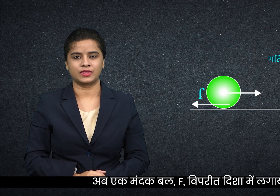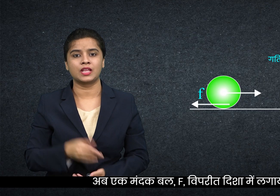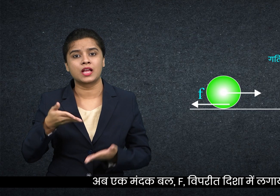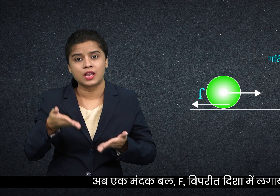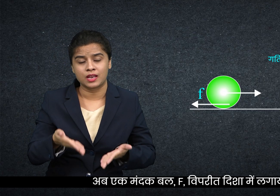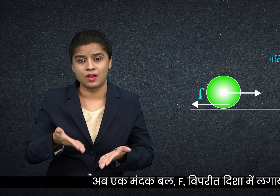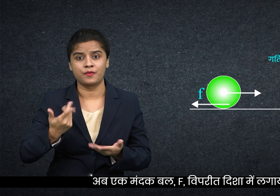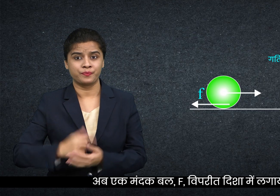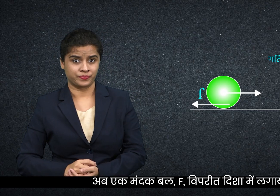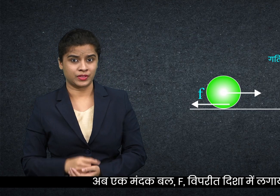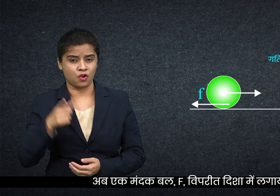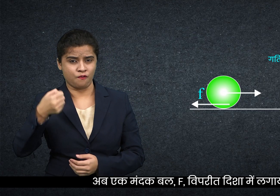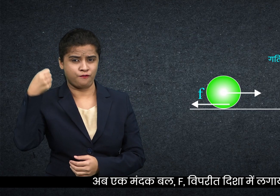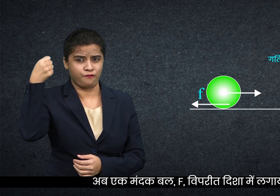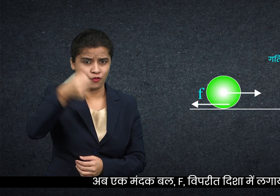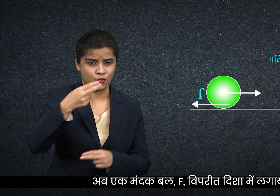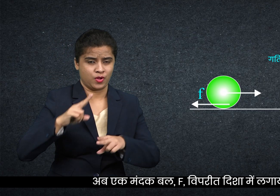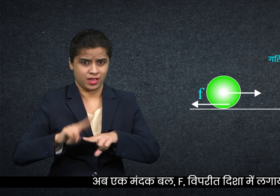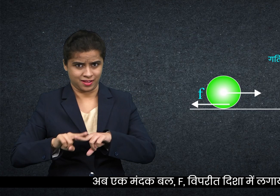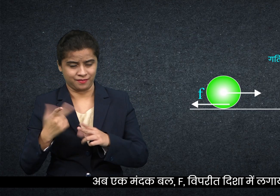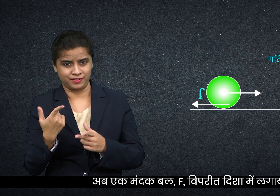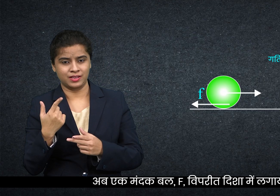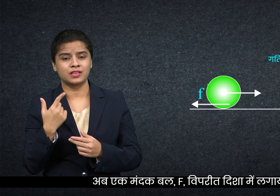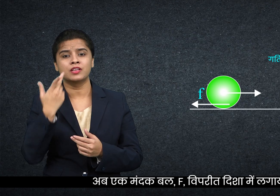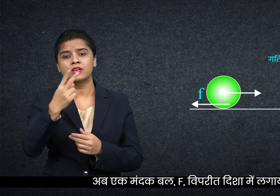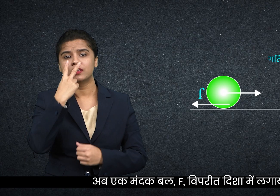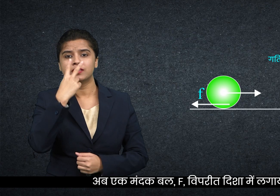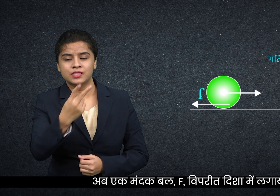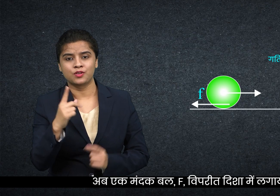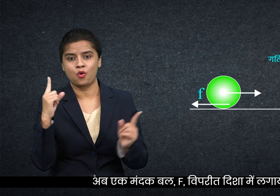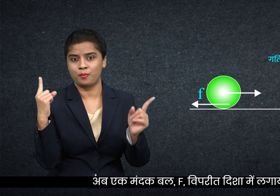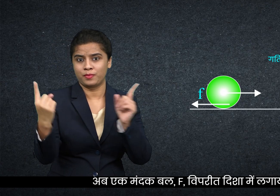अब एक मंदक बल F विपरीत दिशा में लगाया जाता है।